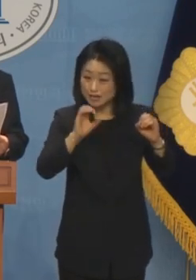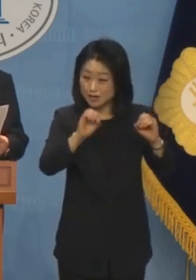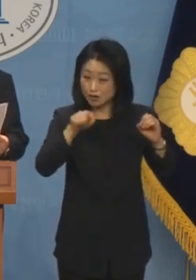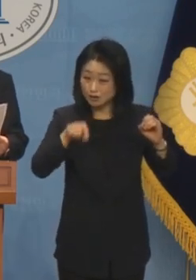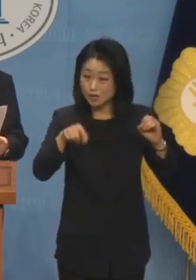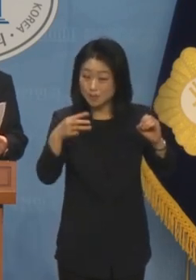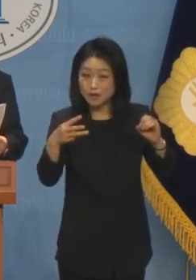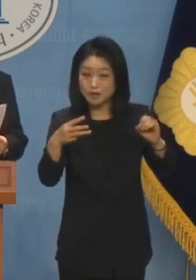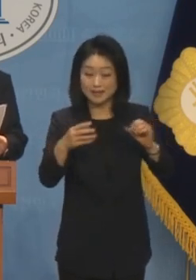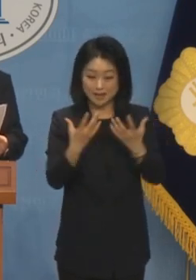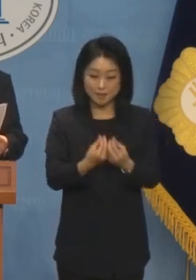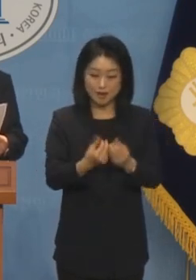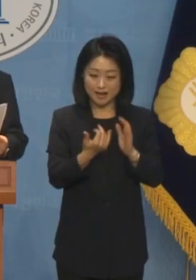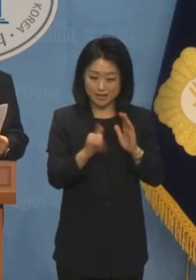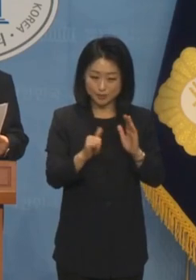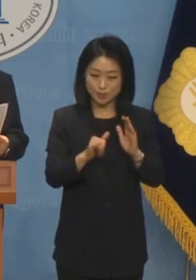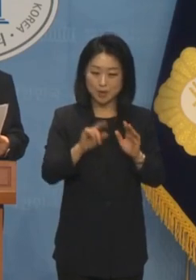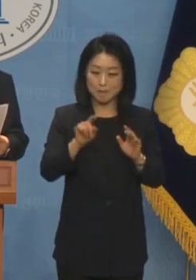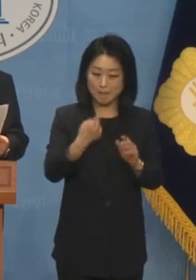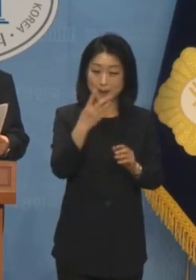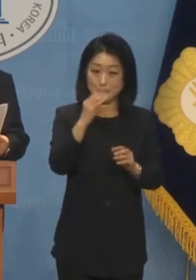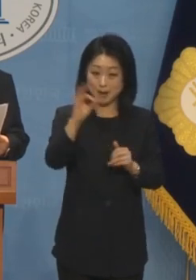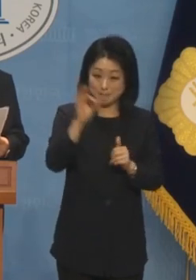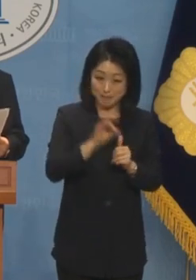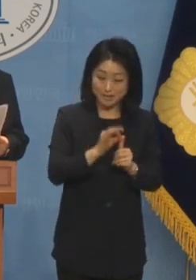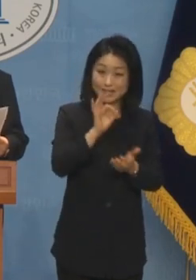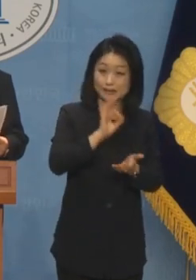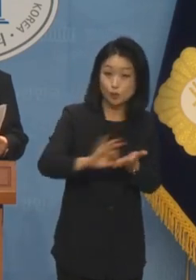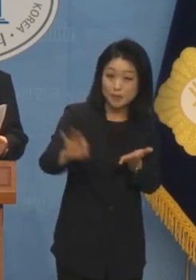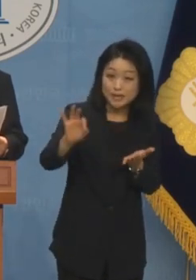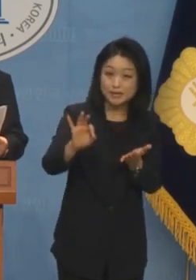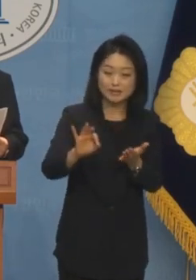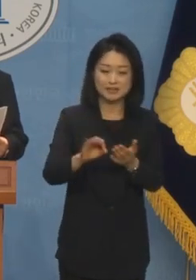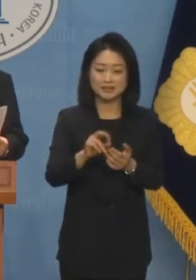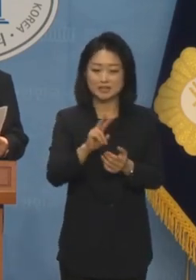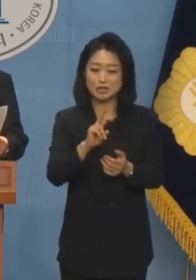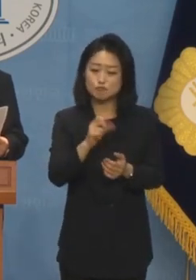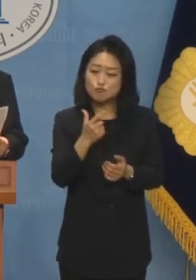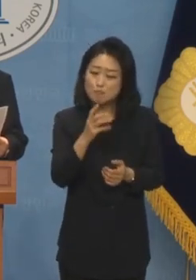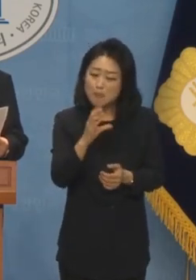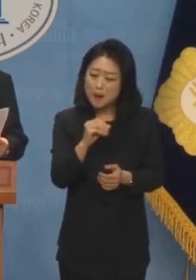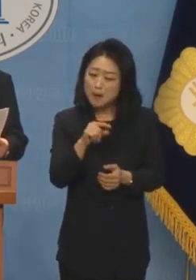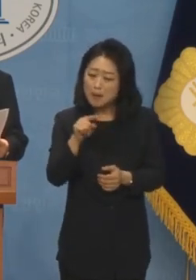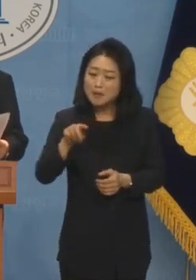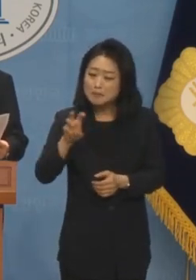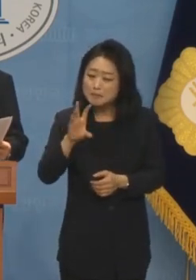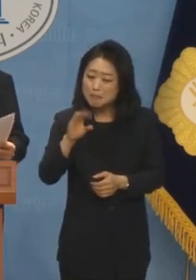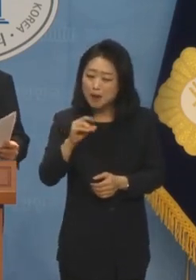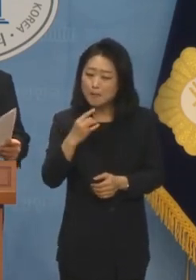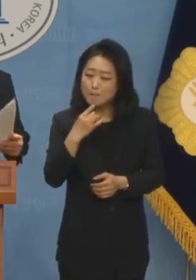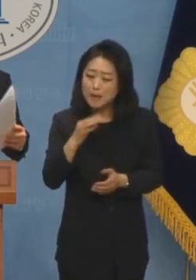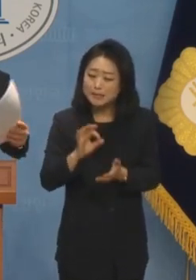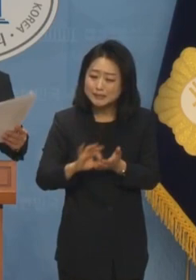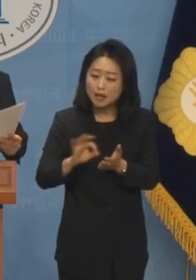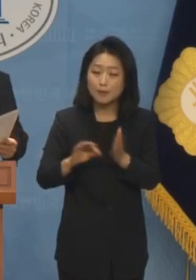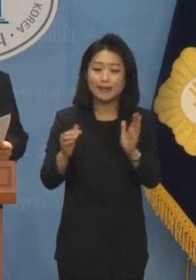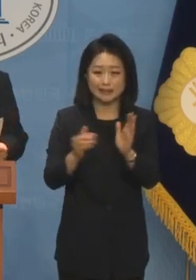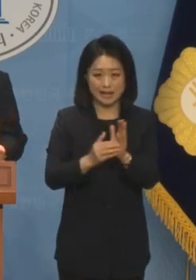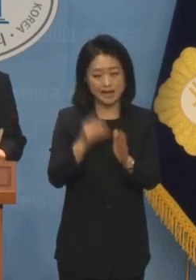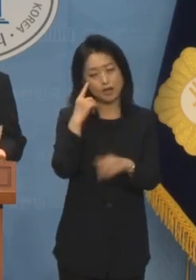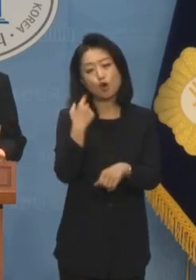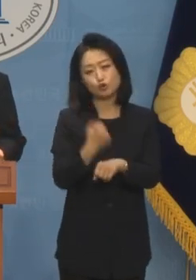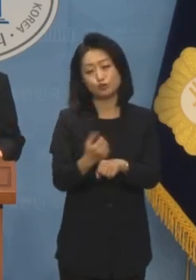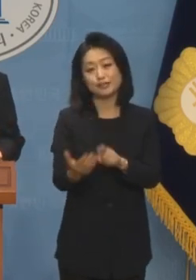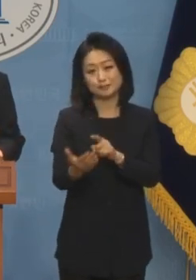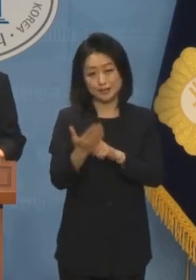100만 원을 받았을 때 추가 소비로 이어진 것은 불과 26만에서 36만 원에 불과하다는 것이 연구 결과로